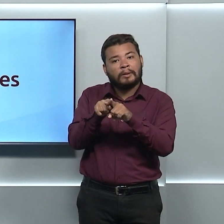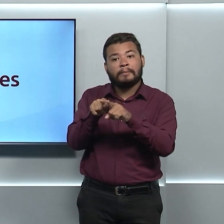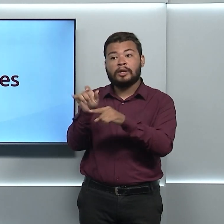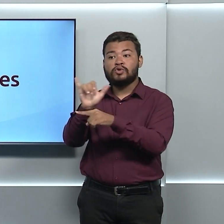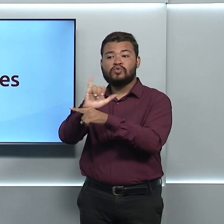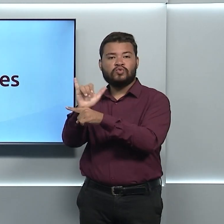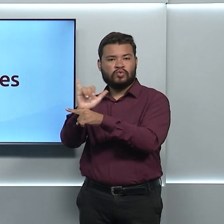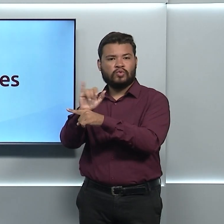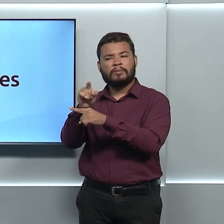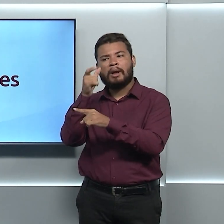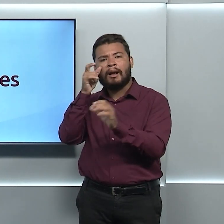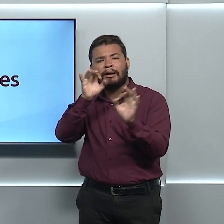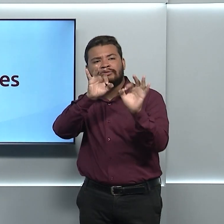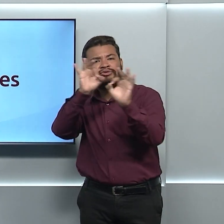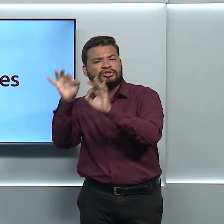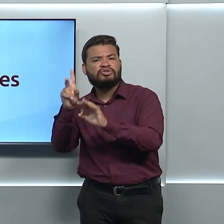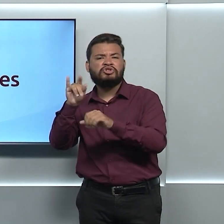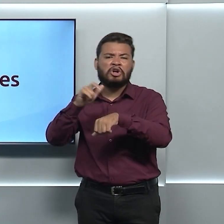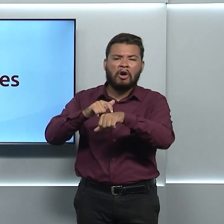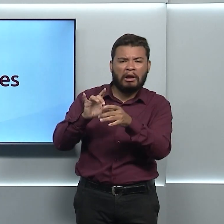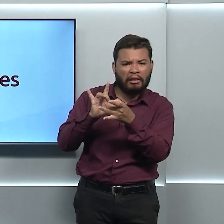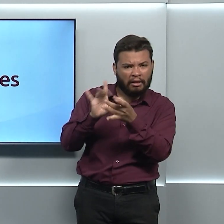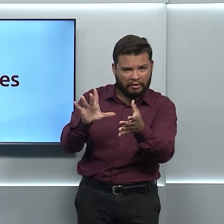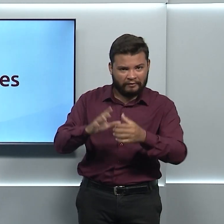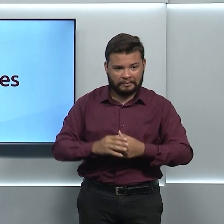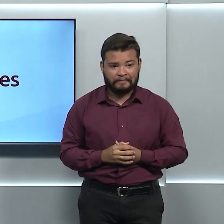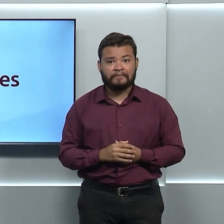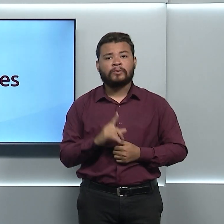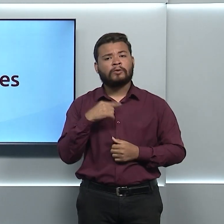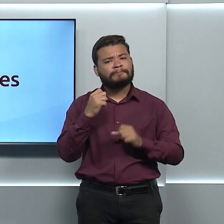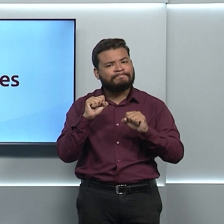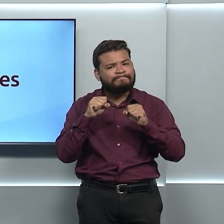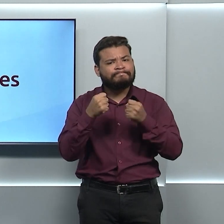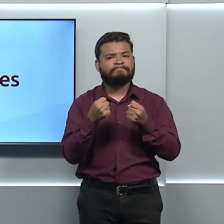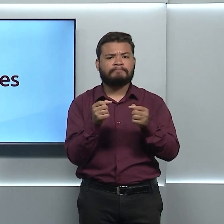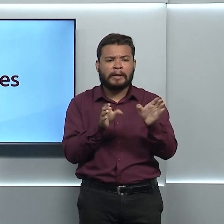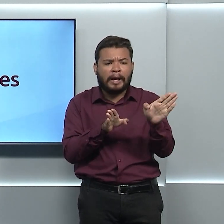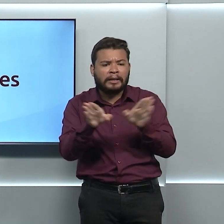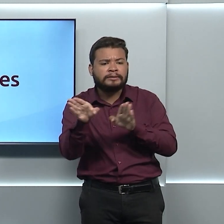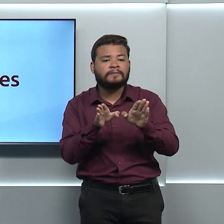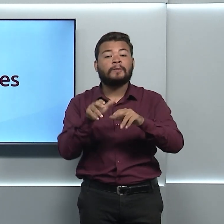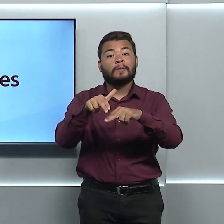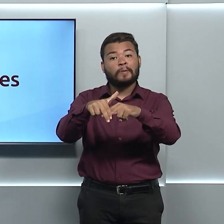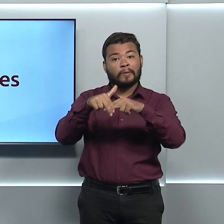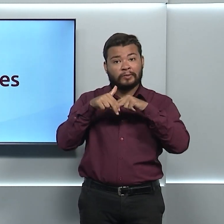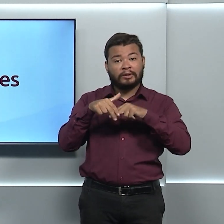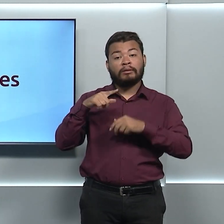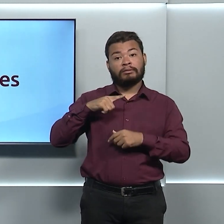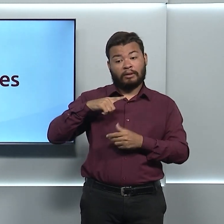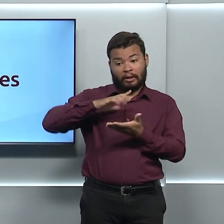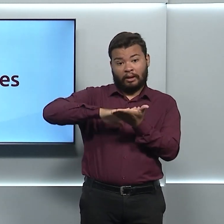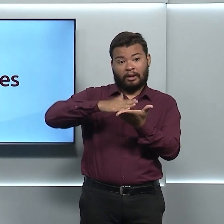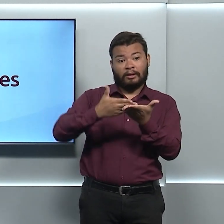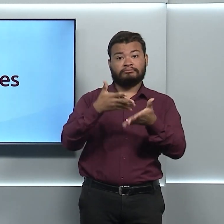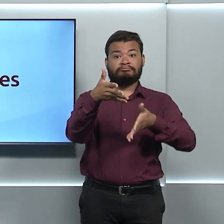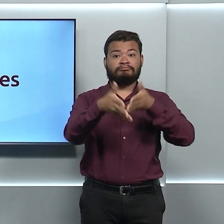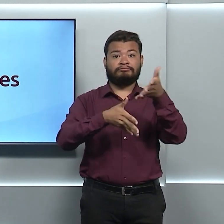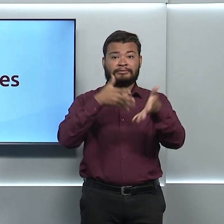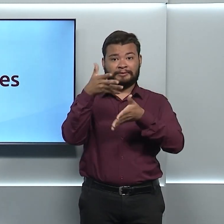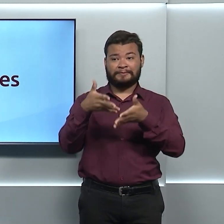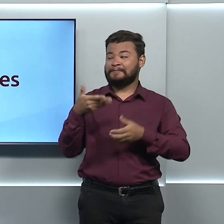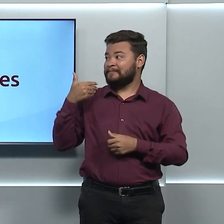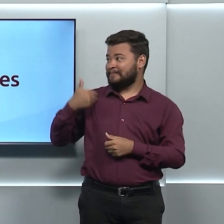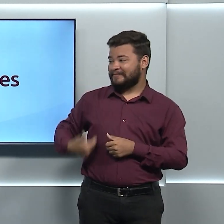canal no YouTube. A gente tenta ser mais acessível e por isso temos interpretação para Libras feita aqui no estúdio